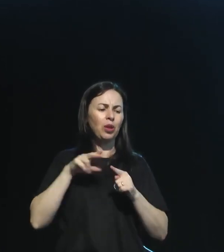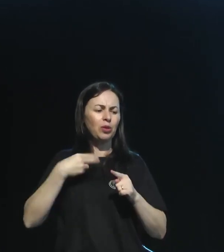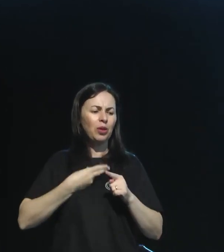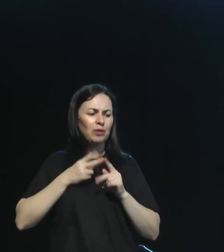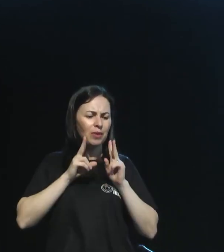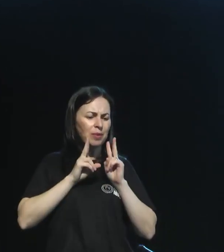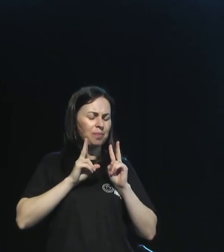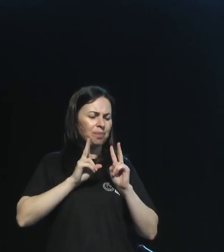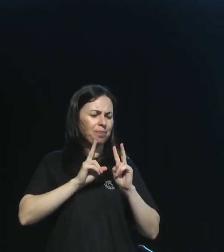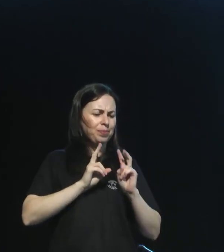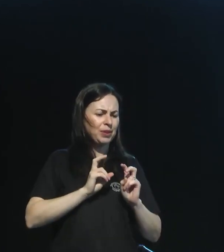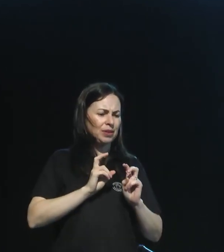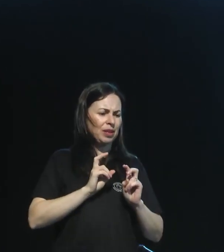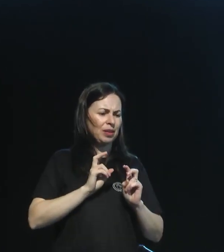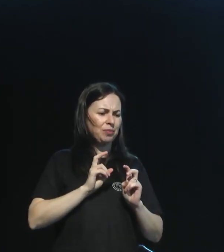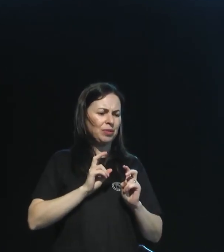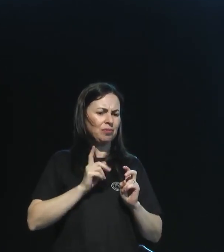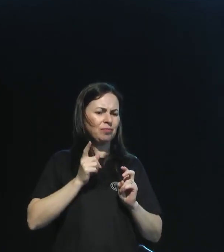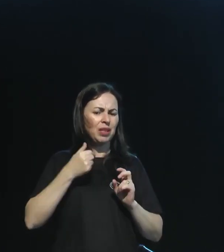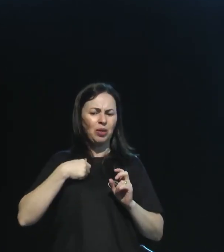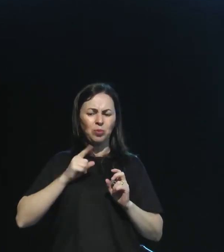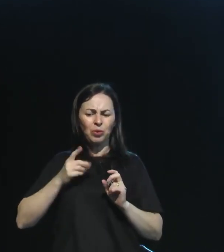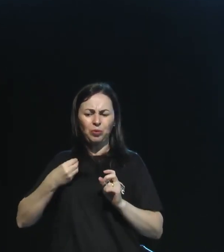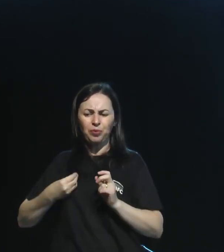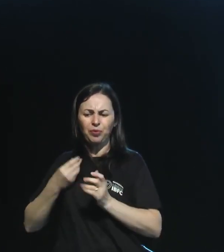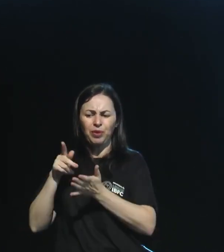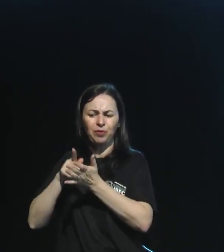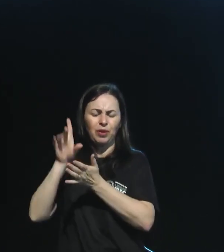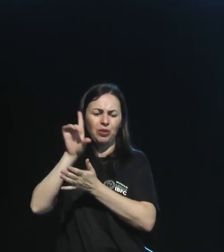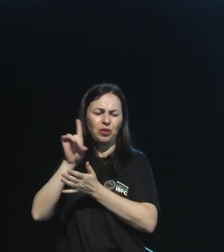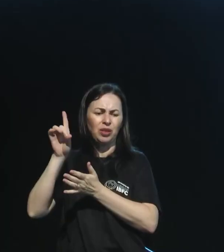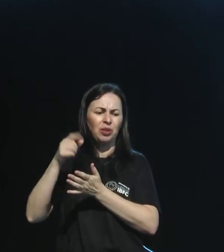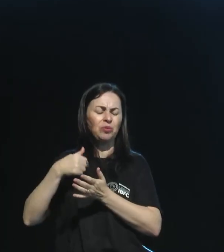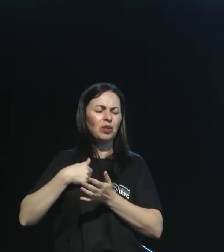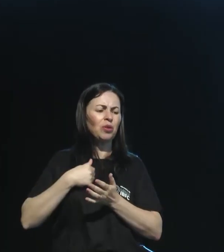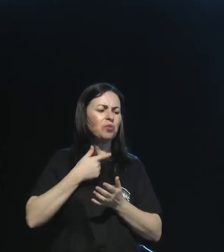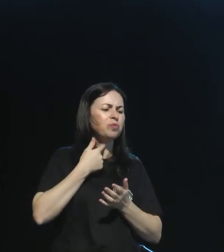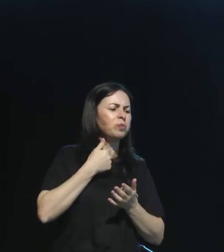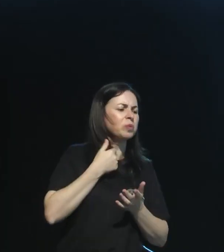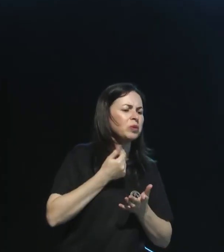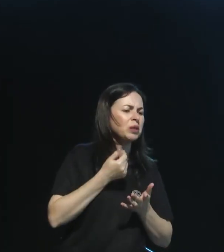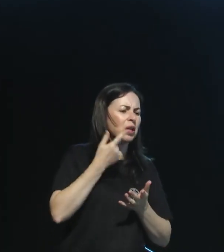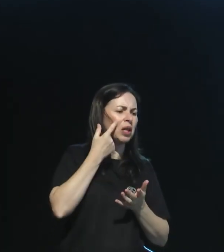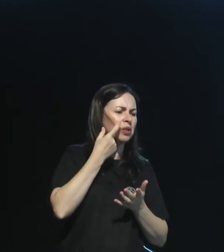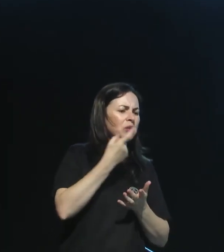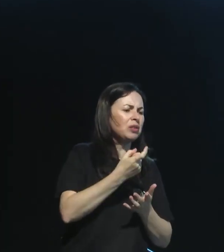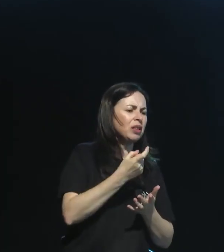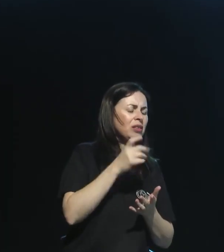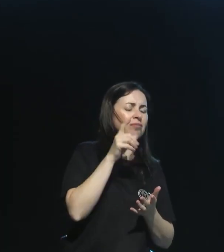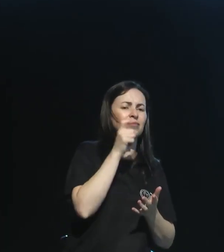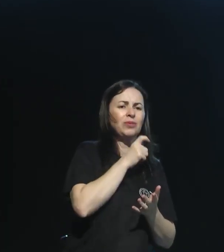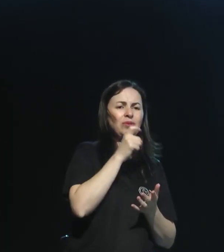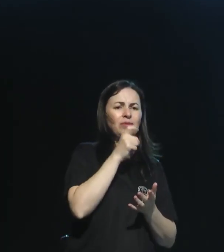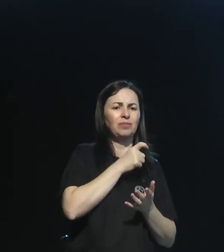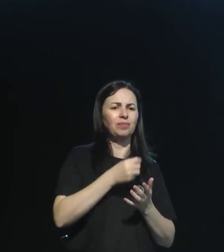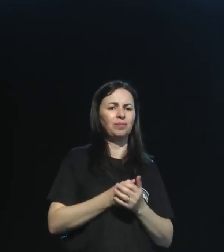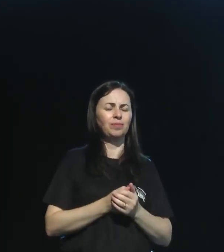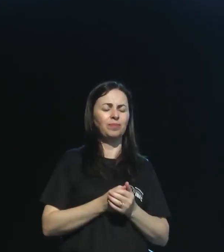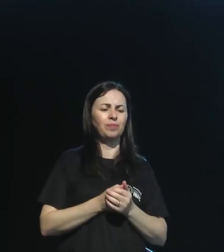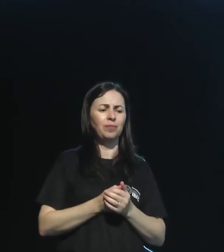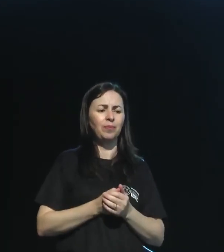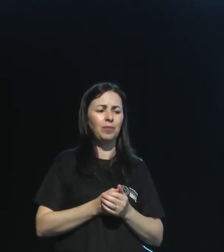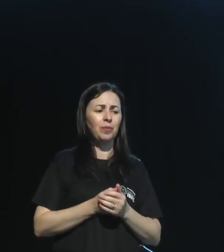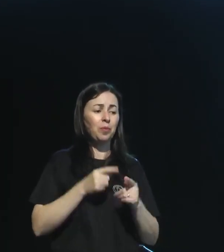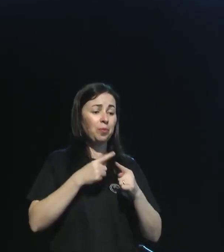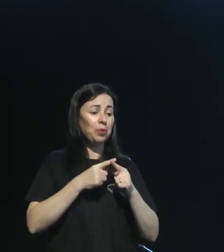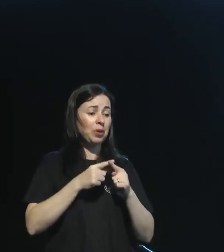que não é a verdade de Deus. Você vai sentir vontade, desejo de mentir. E para você mentir